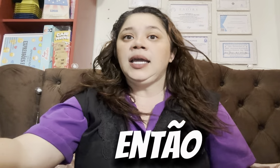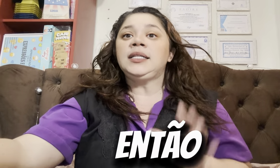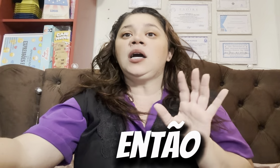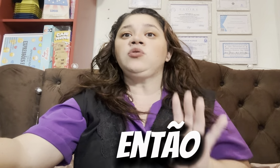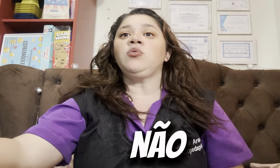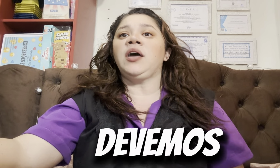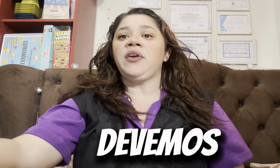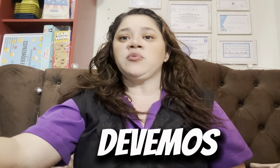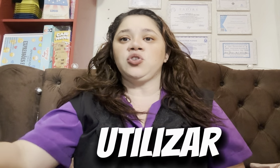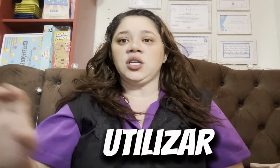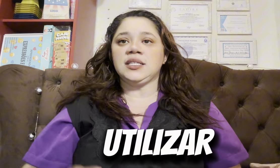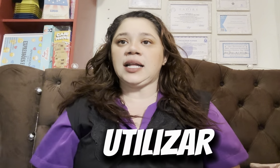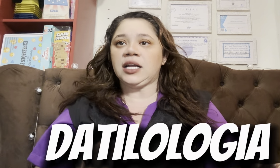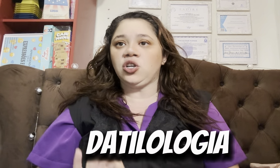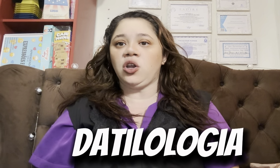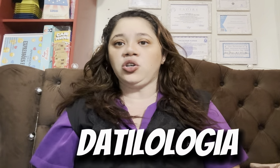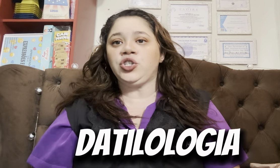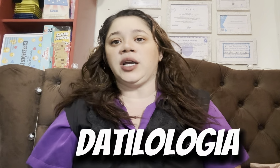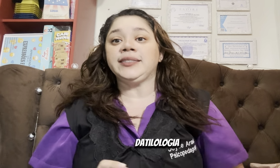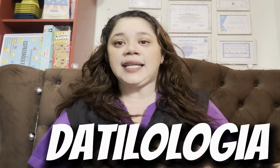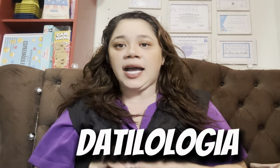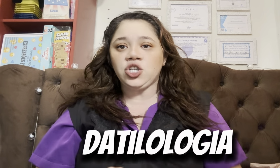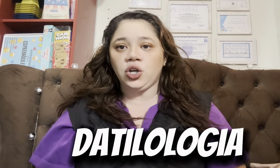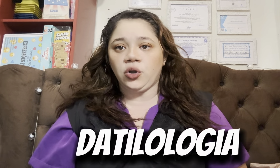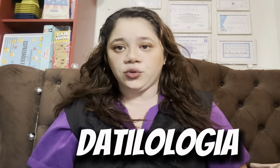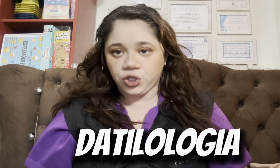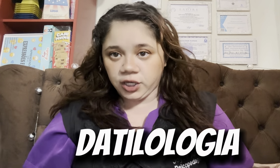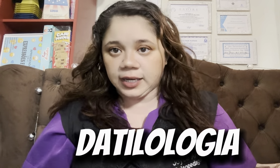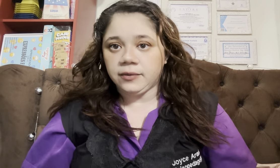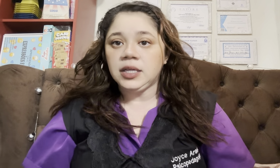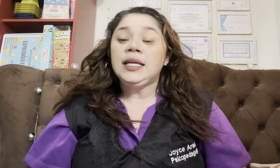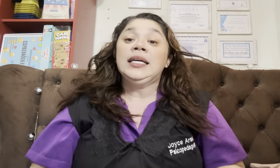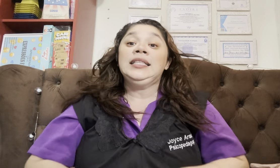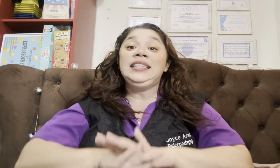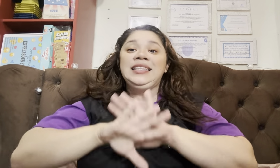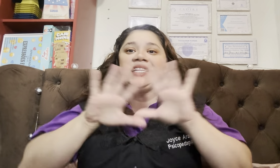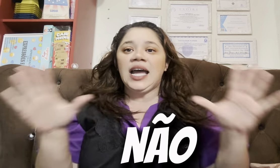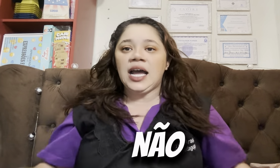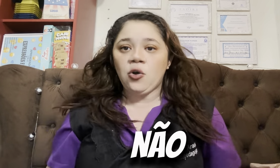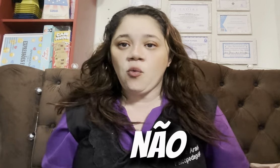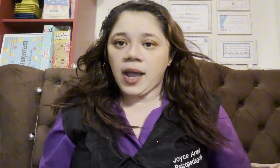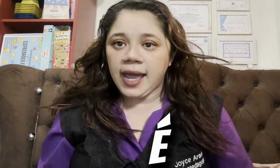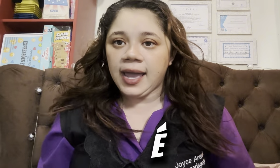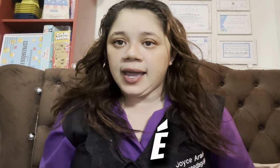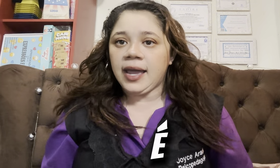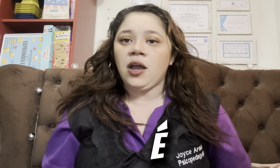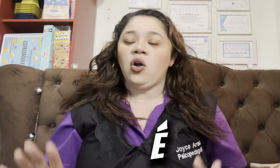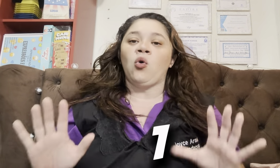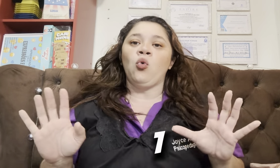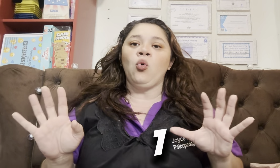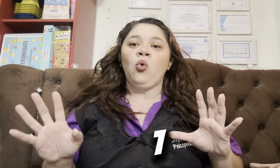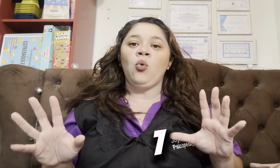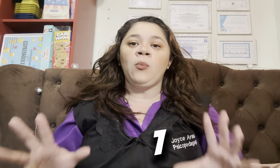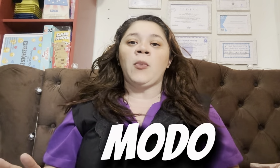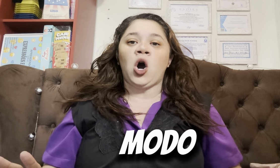Então, não devemos utilizar a datilologia. Datilologia não é um